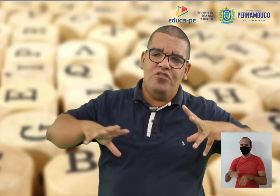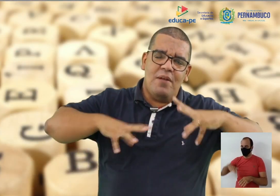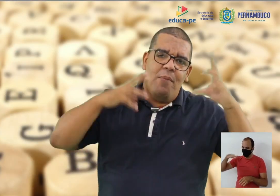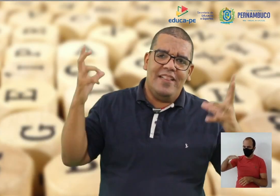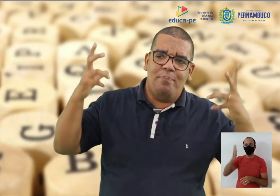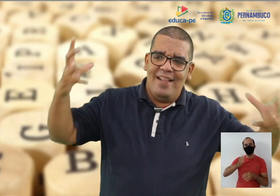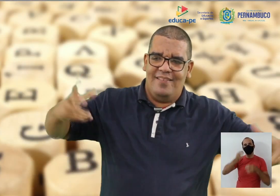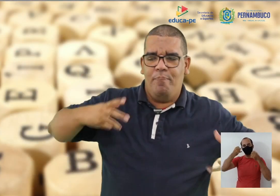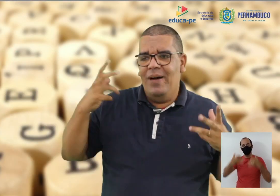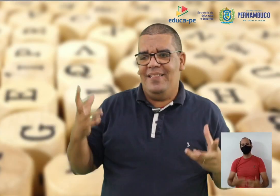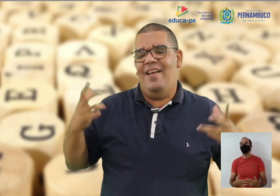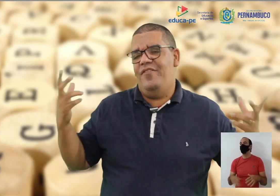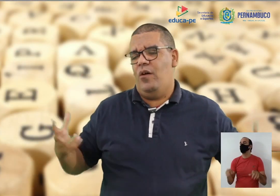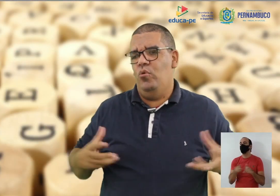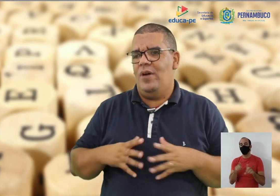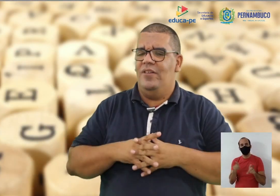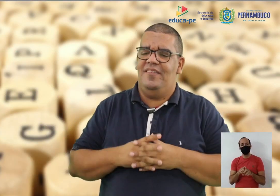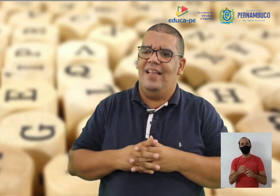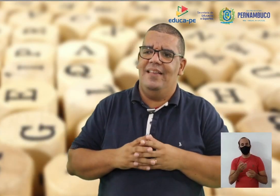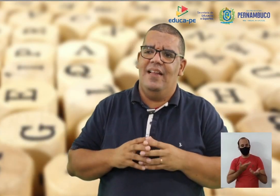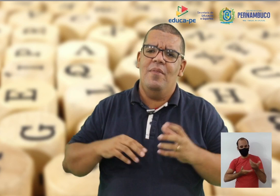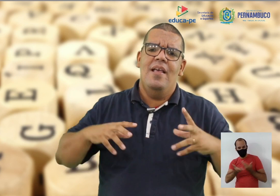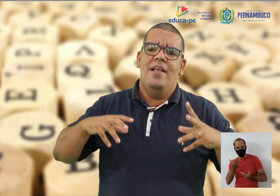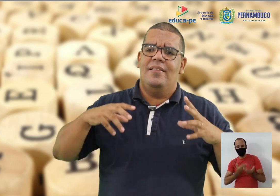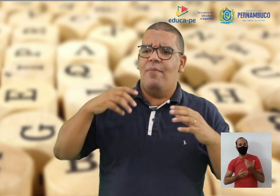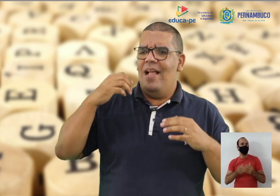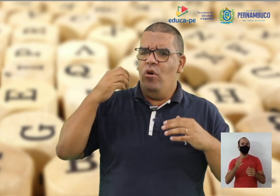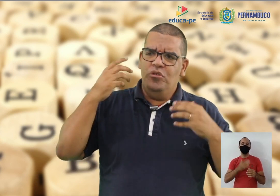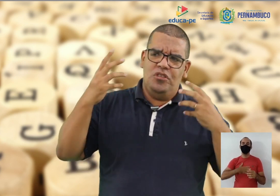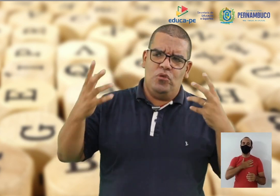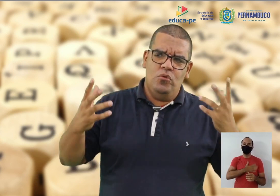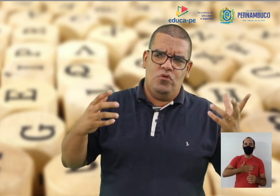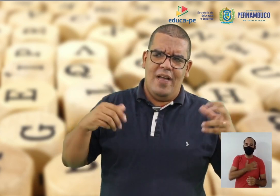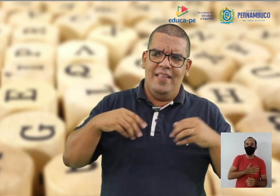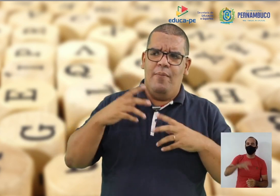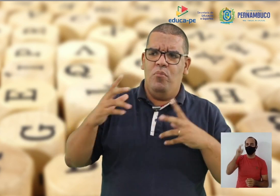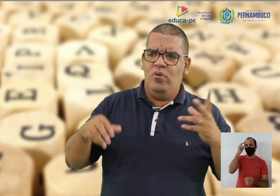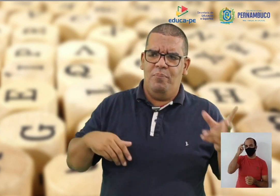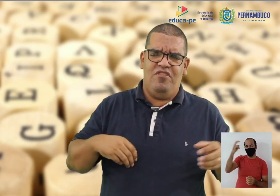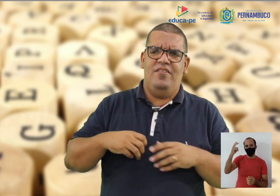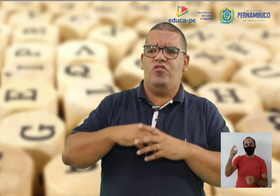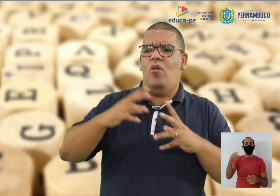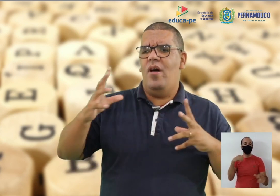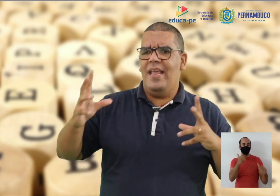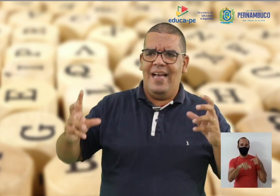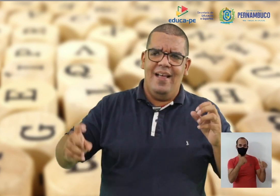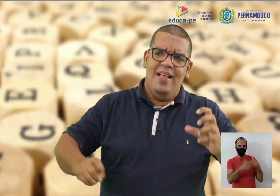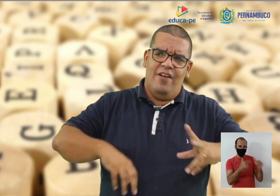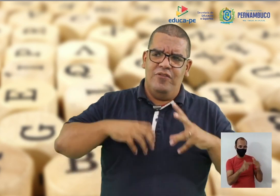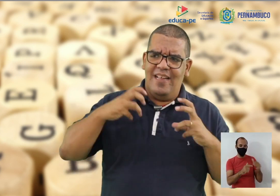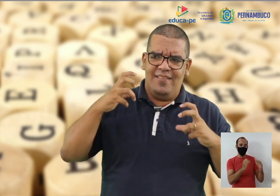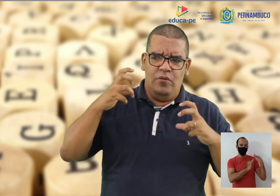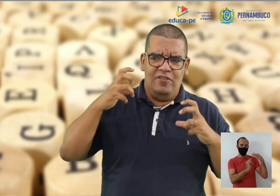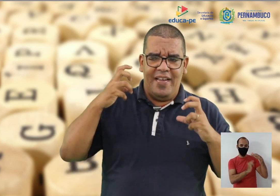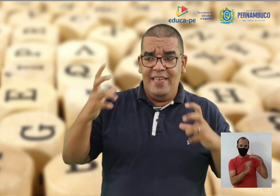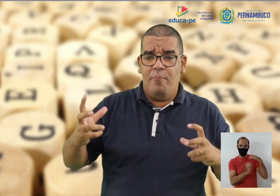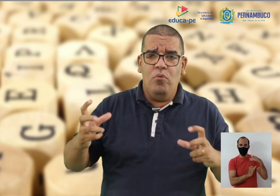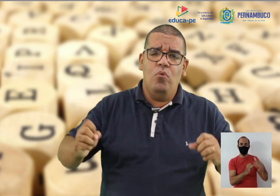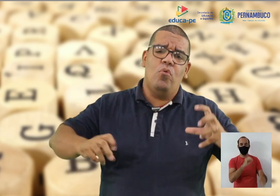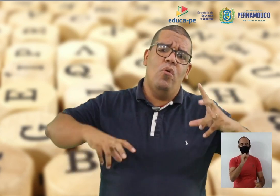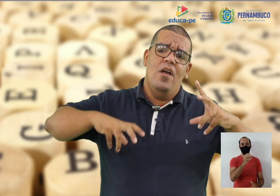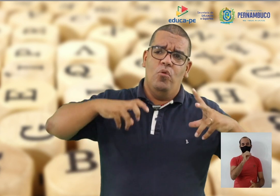intelectual extremamente participante na vida cultural da cidade, né? Trabalhou no Instituto Joaquim Nabuco de Pesquisa Histórica, na Fundação do